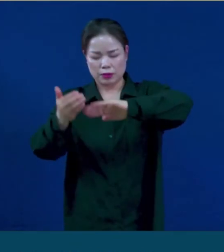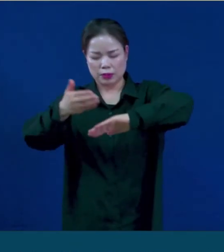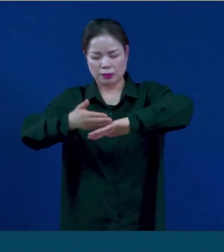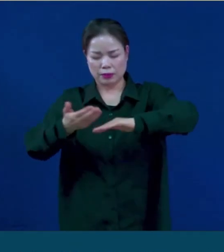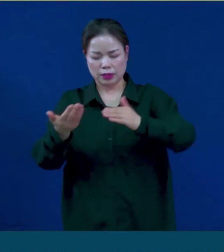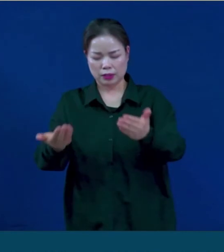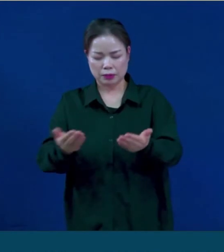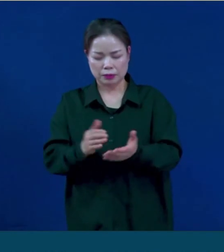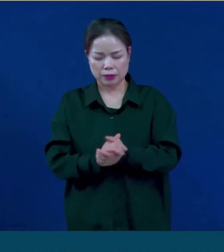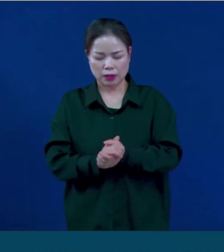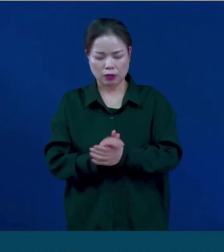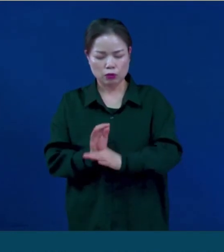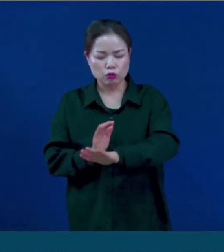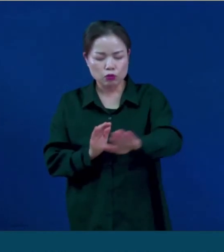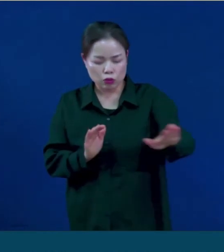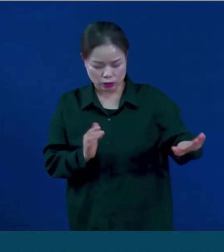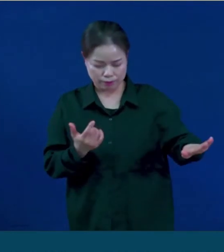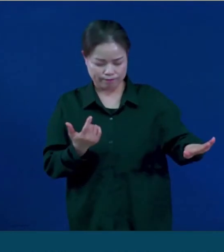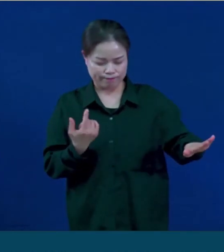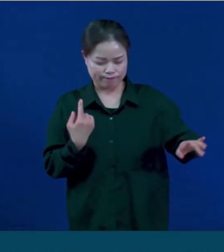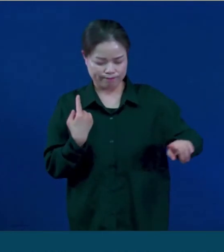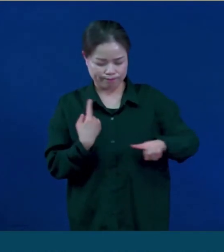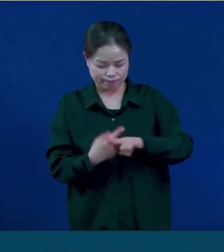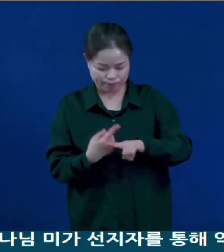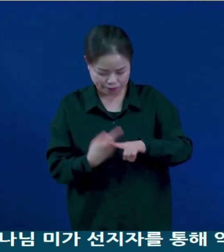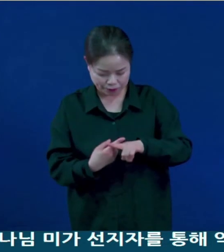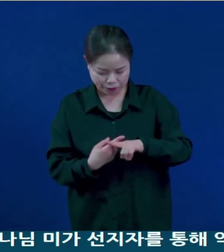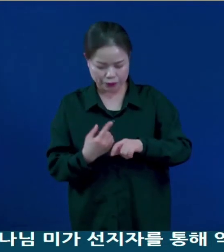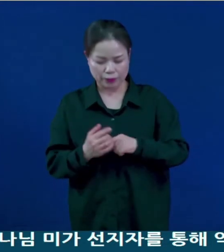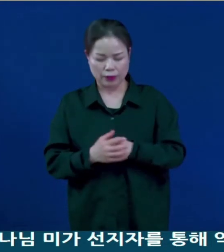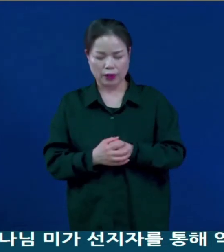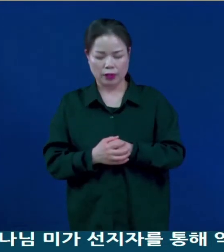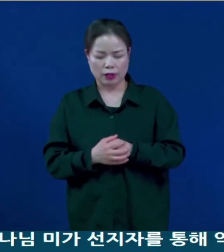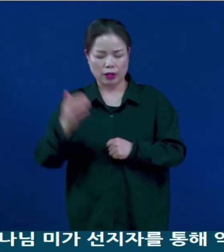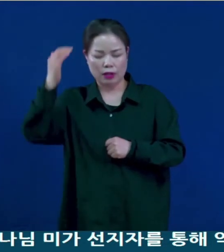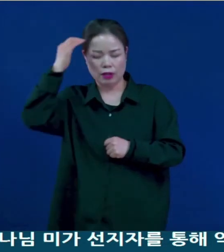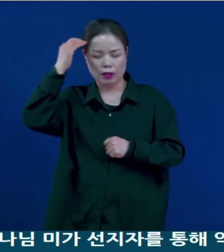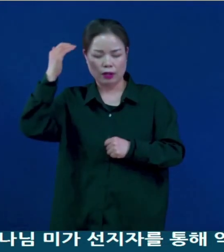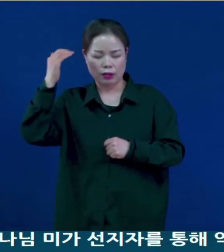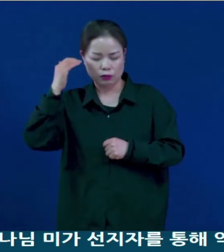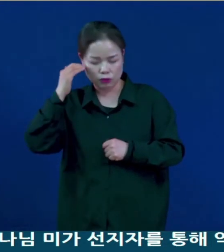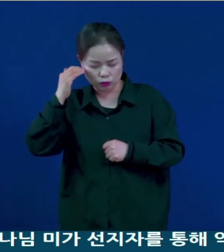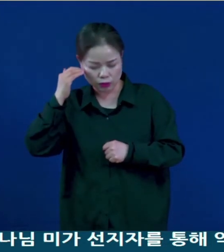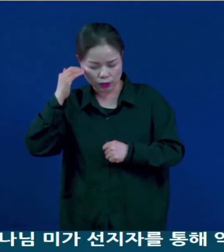감사드립니다. 바로 우리들도, 우리 한국에 있는